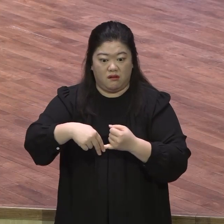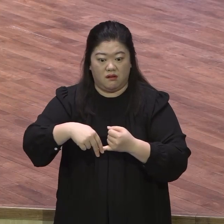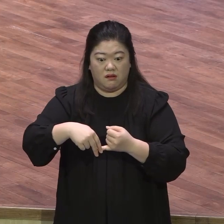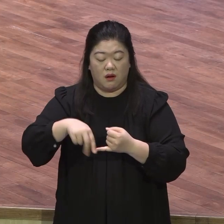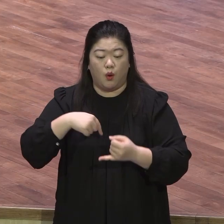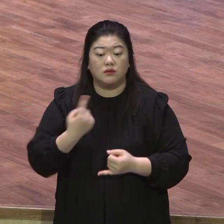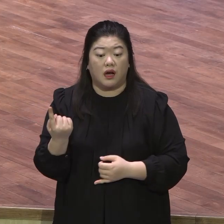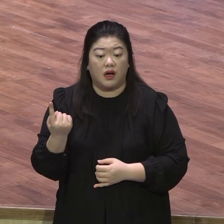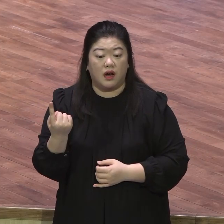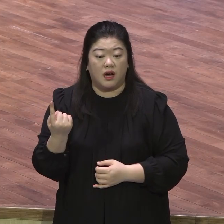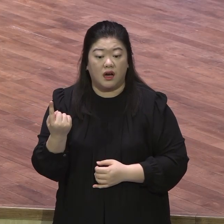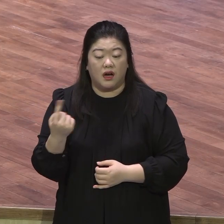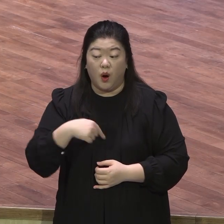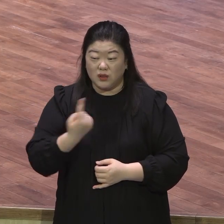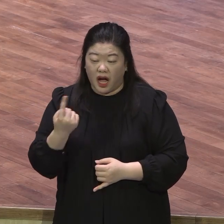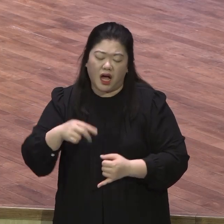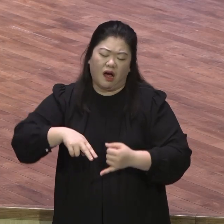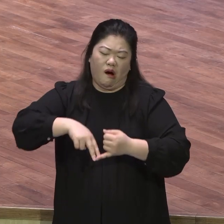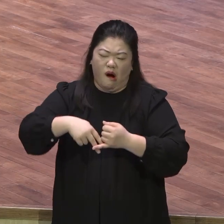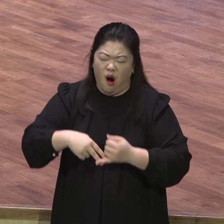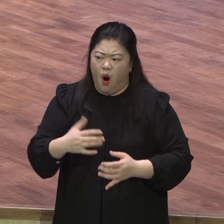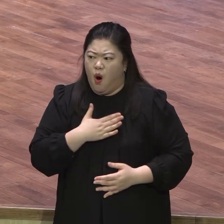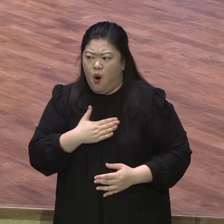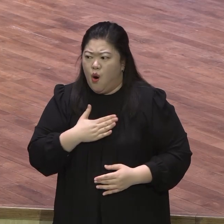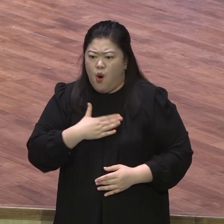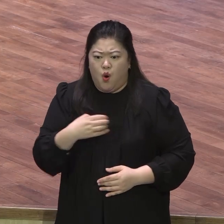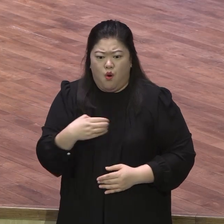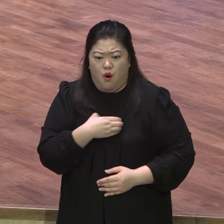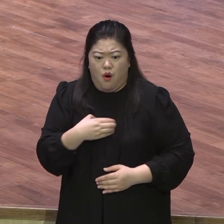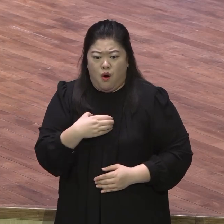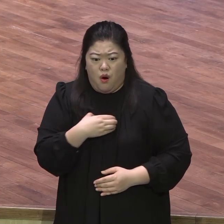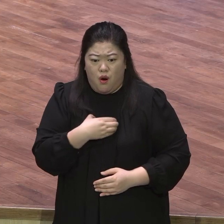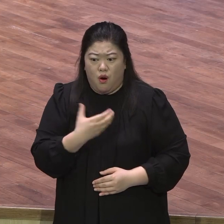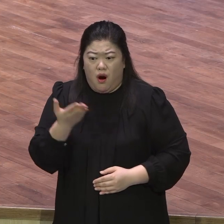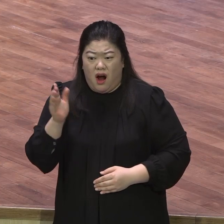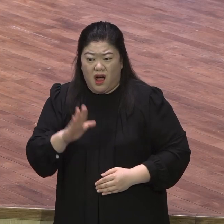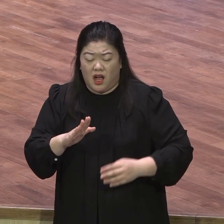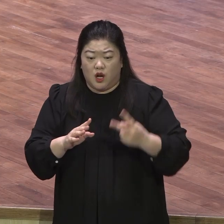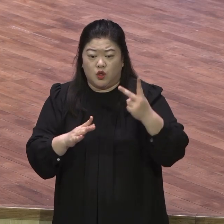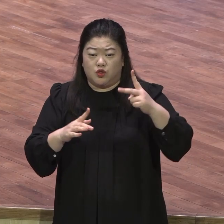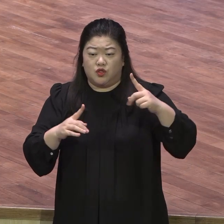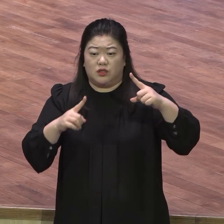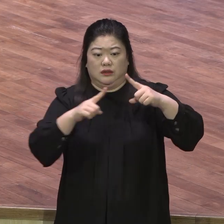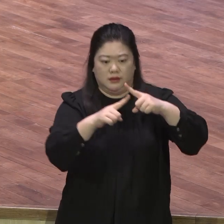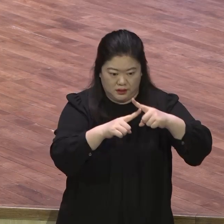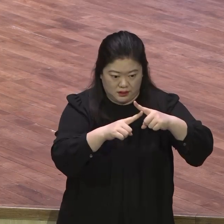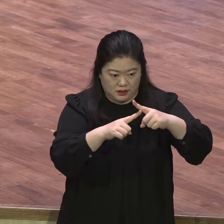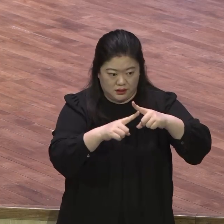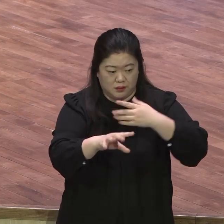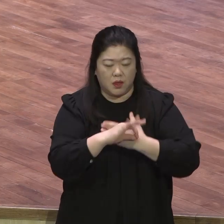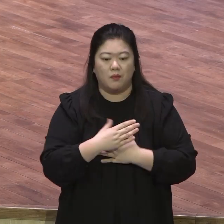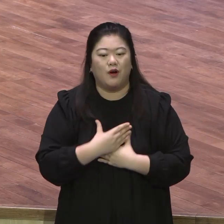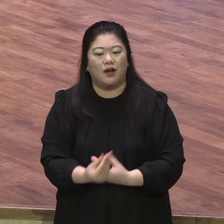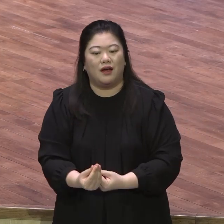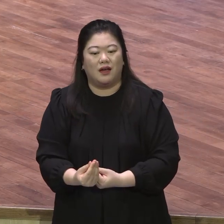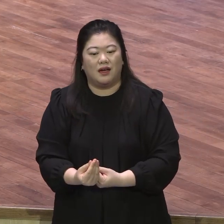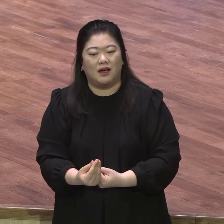아슬아슬하게 아슬아슬하게 외주를 타는 것 같은 그런 인생 그 인생들이다.